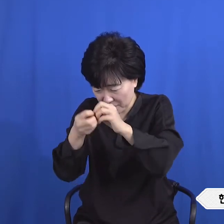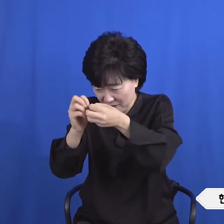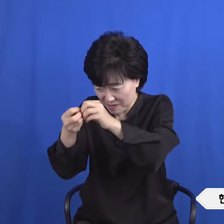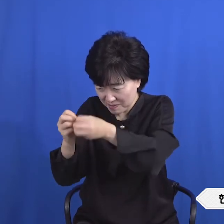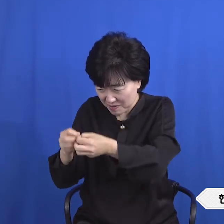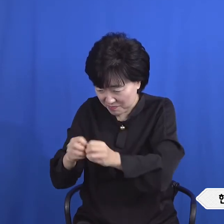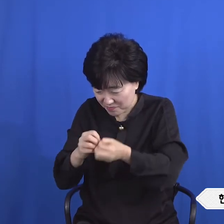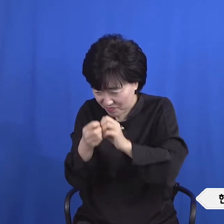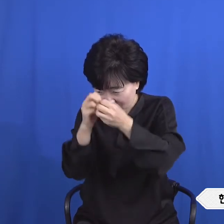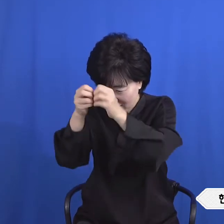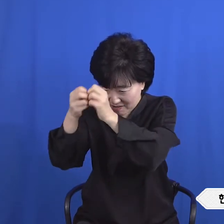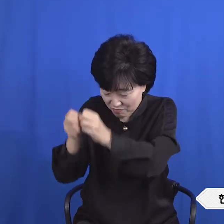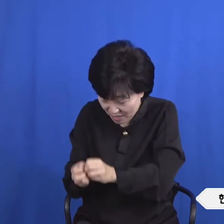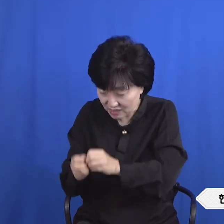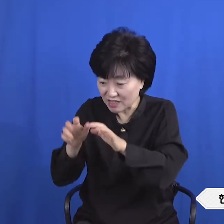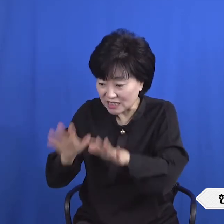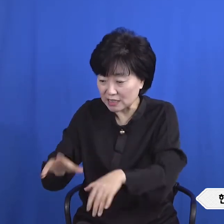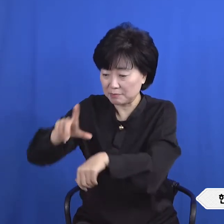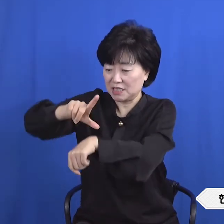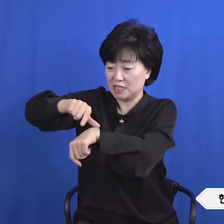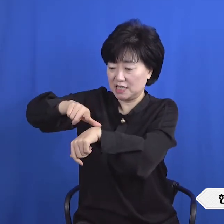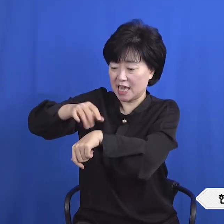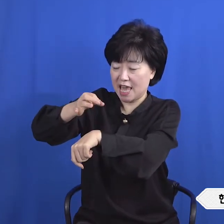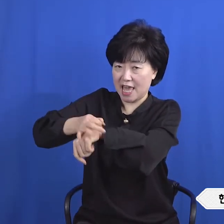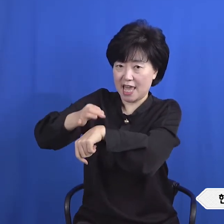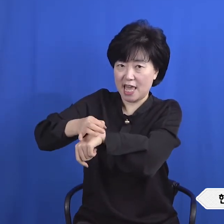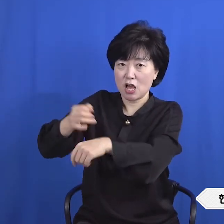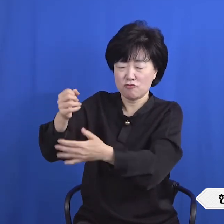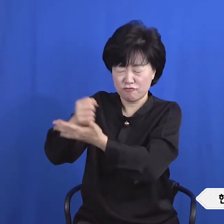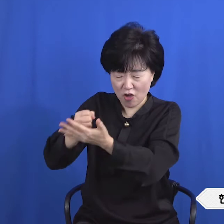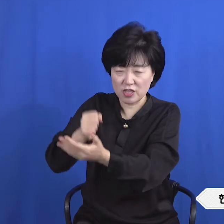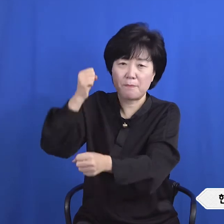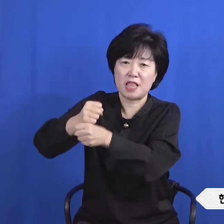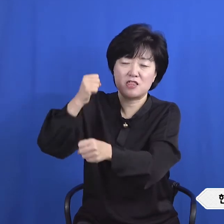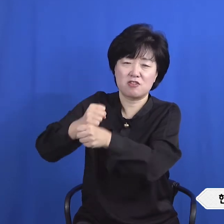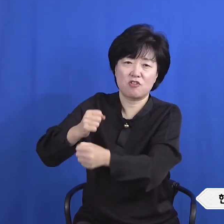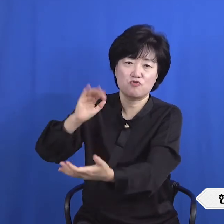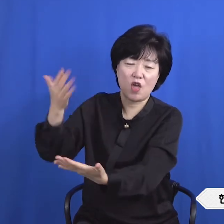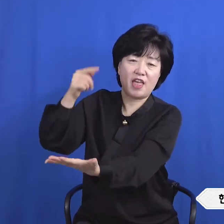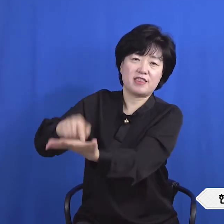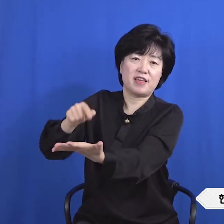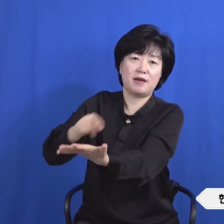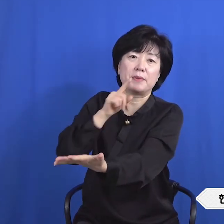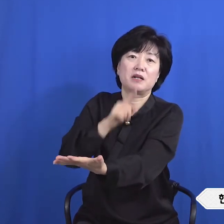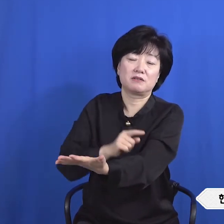떨어져서 그래서 지금 우리가 보는 손목시계가 이렇게 우연히 된 것이다.